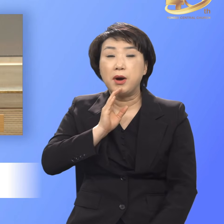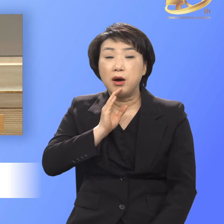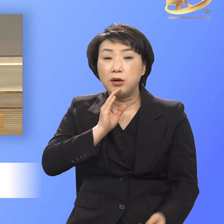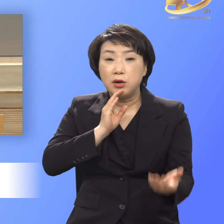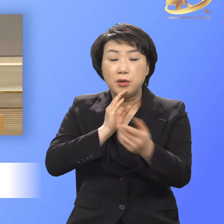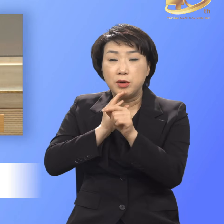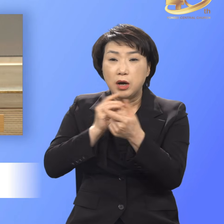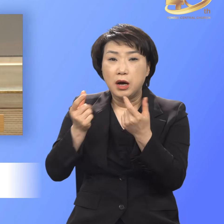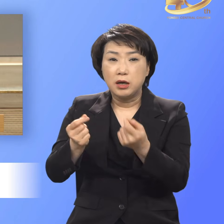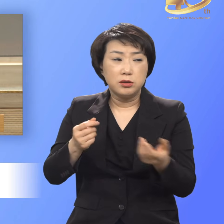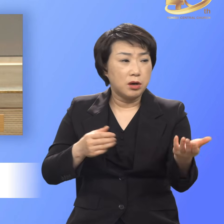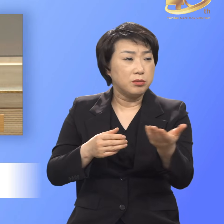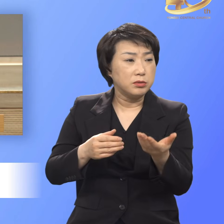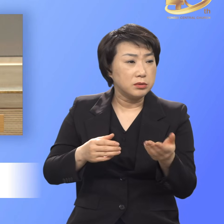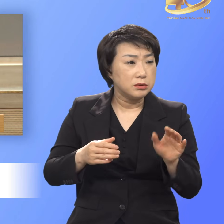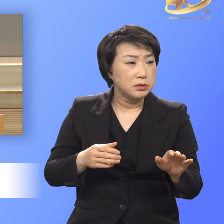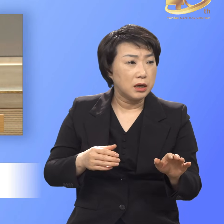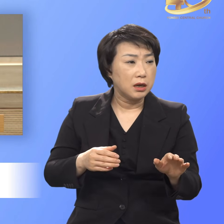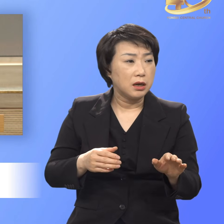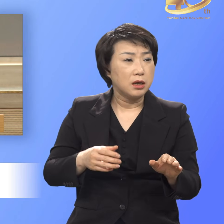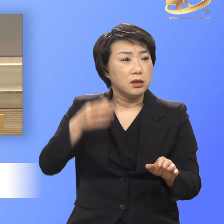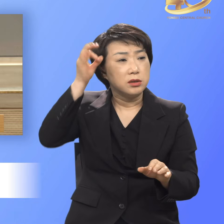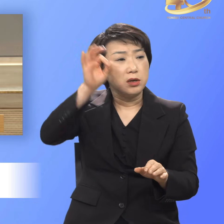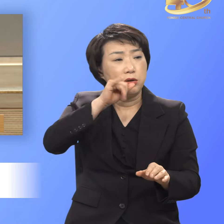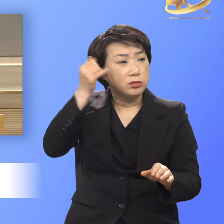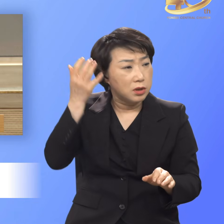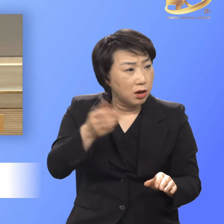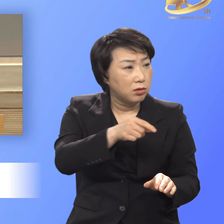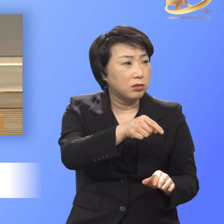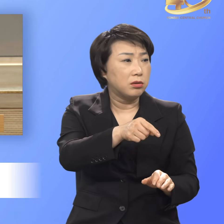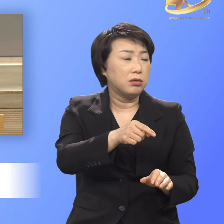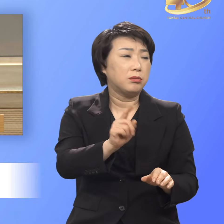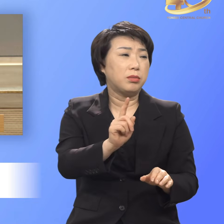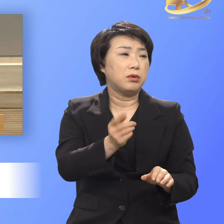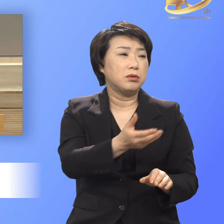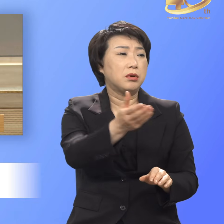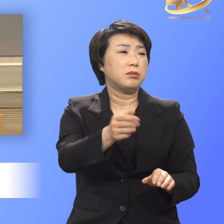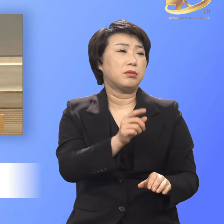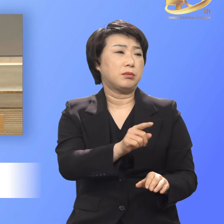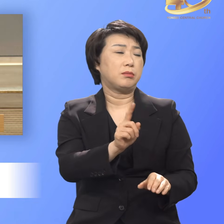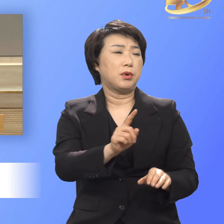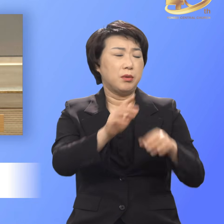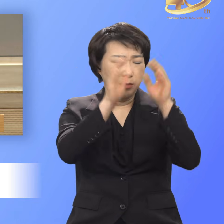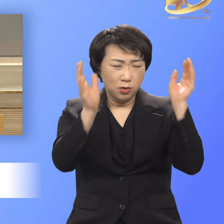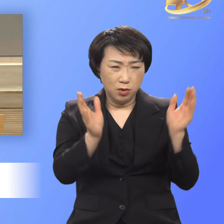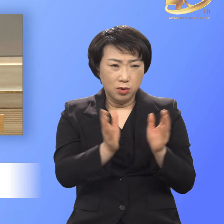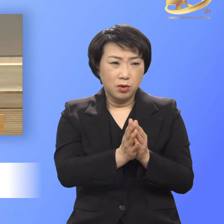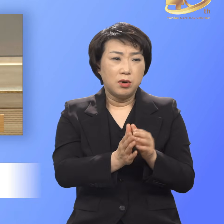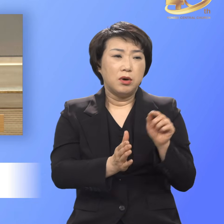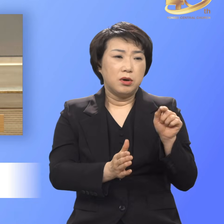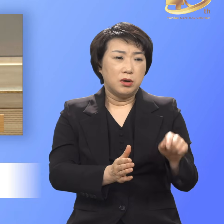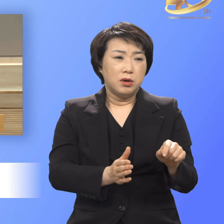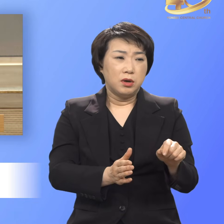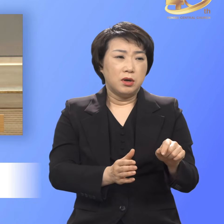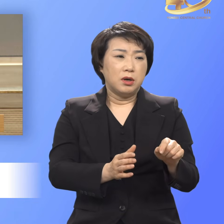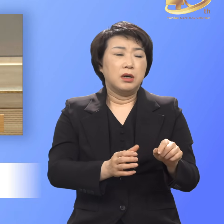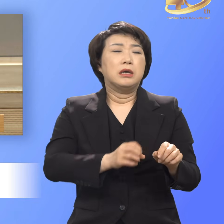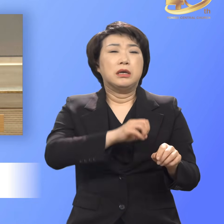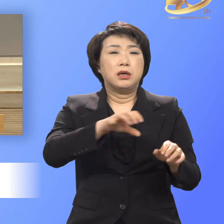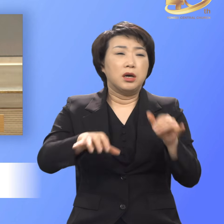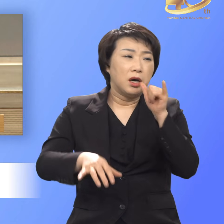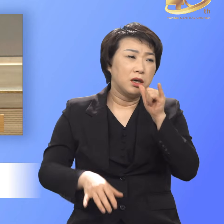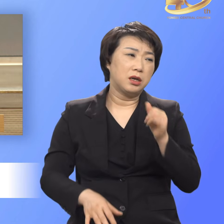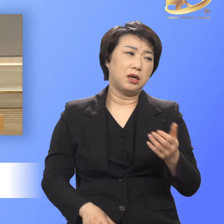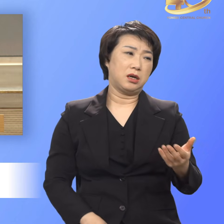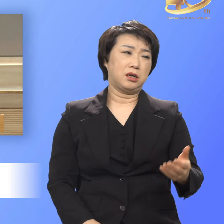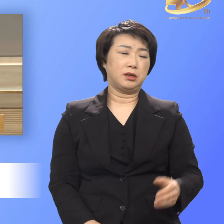그 정도밖에는 우리가 인정할 수 없다면 너는 모든 것을 다 지금 잊어버리는